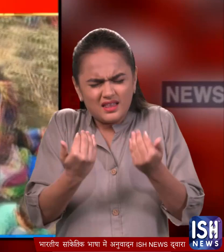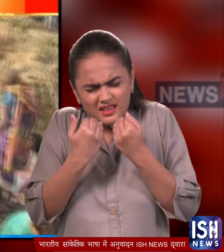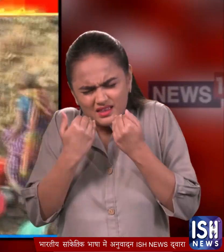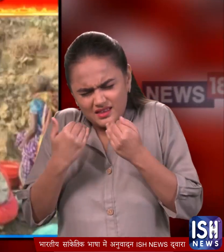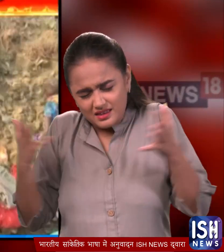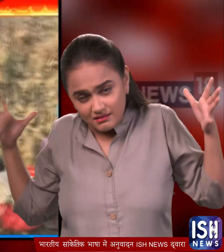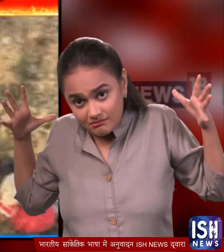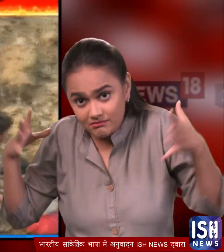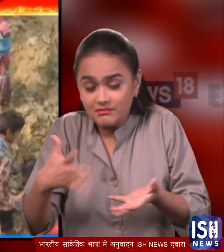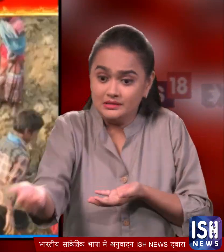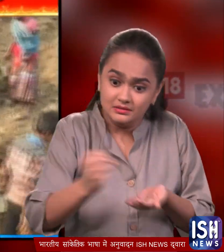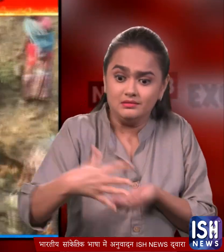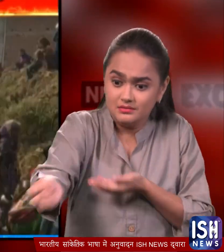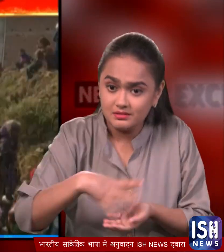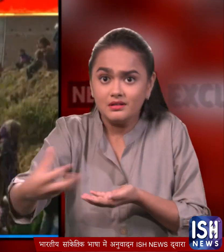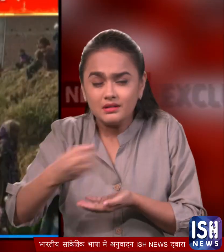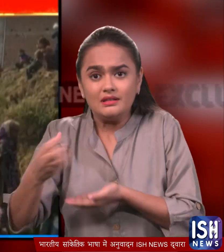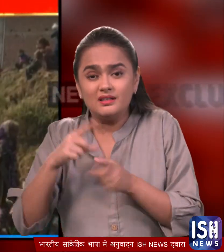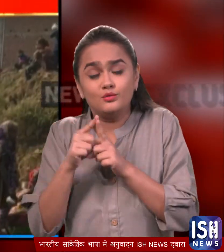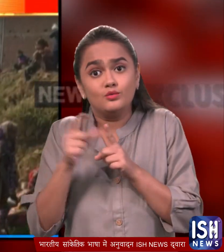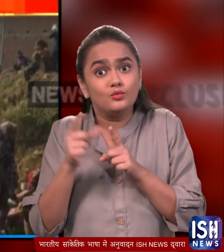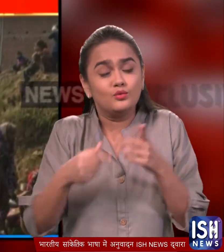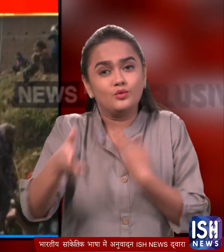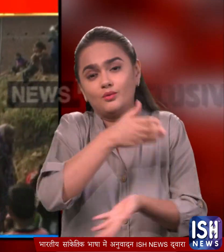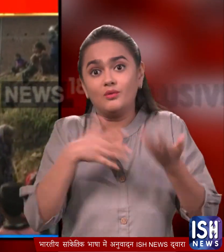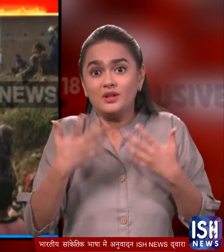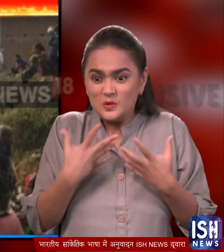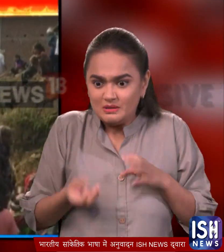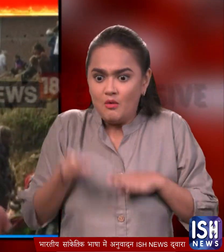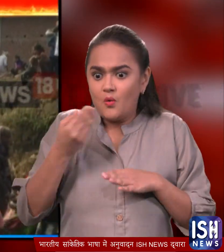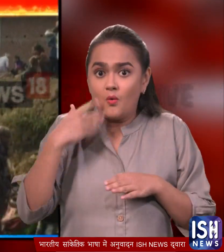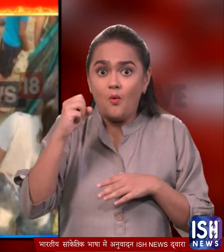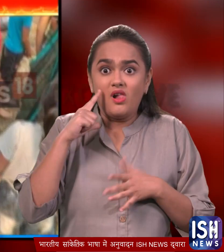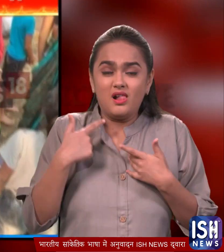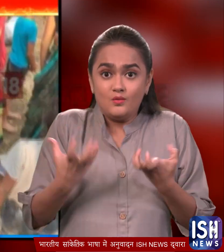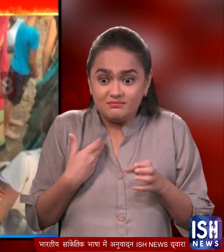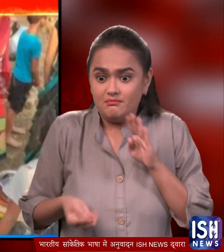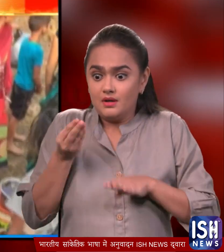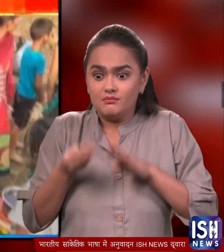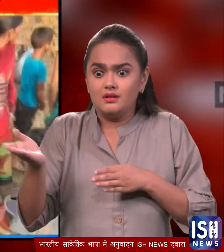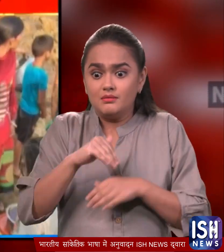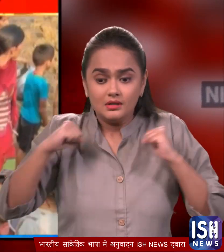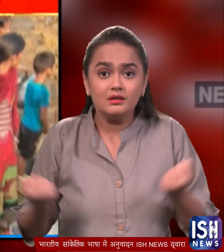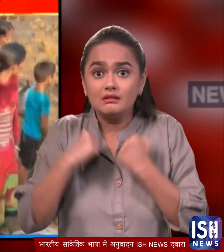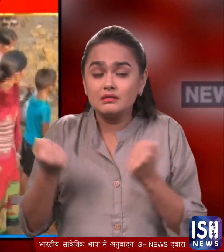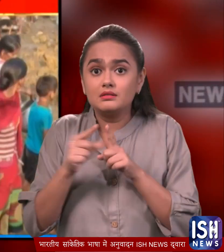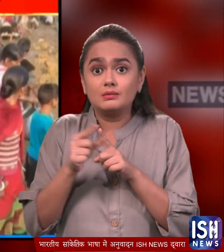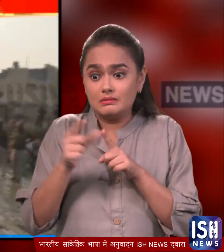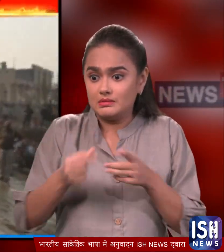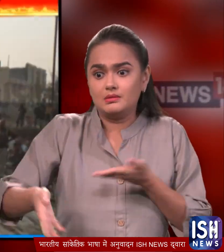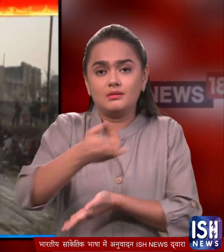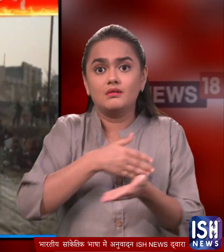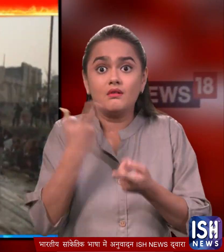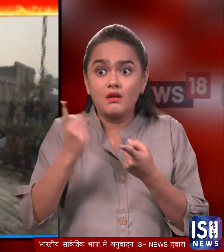और क्या महिलाएं, हर कोई जुटा दिखा। वहां मौजूद हर कोई किसी भी कीमत पर ज्यादा से ज्यादा तेल भरकर ले जाने की कोशिश में नजर